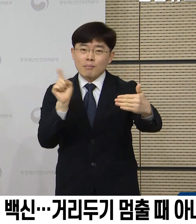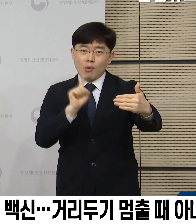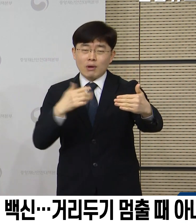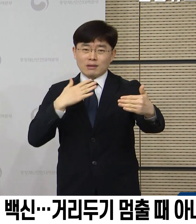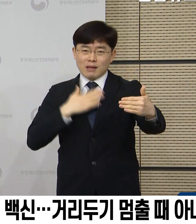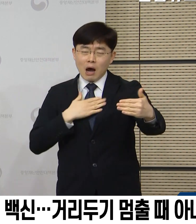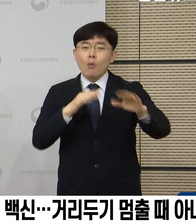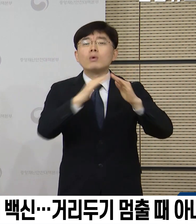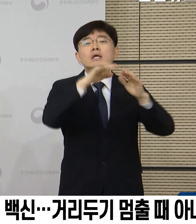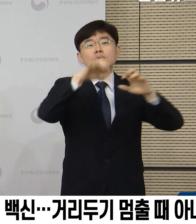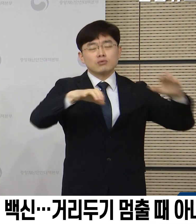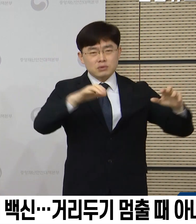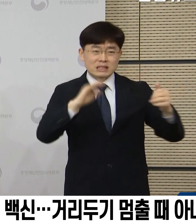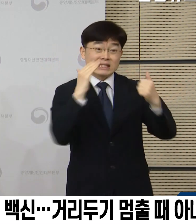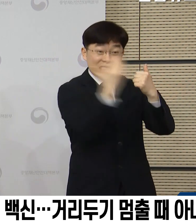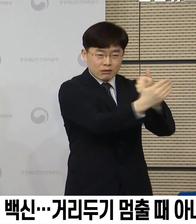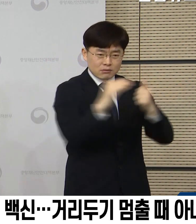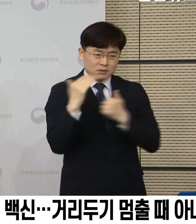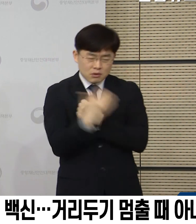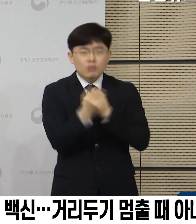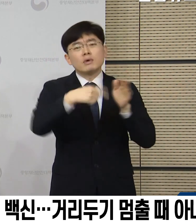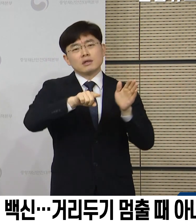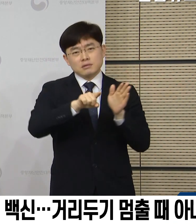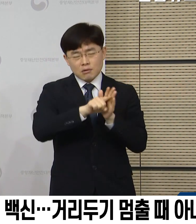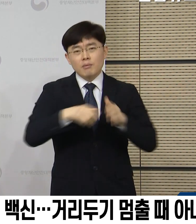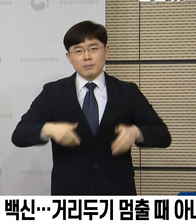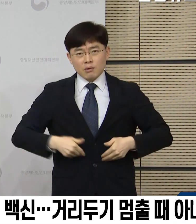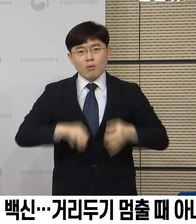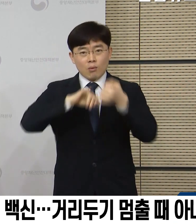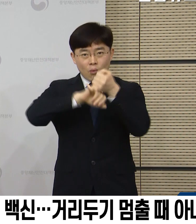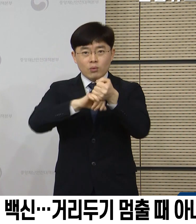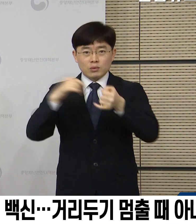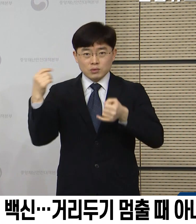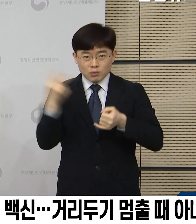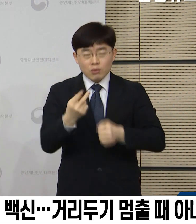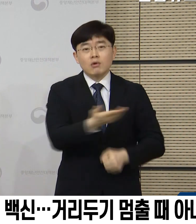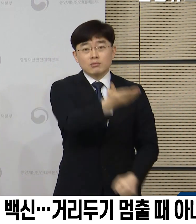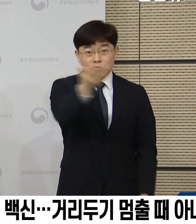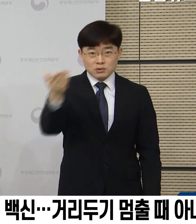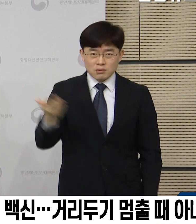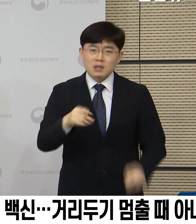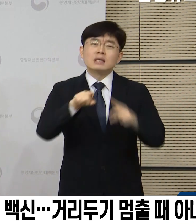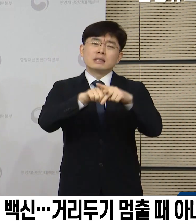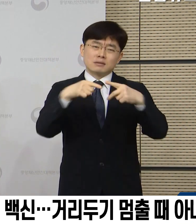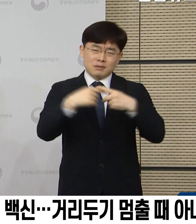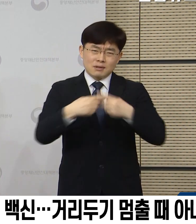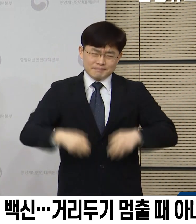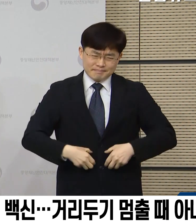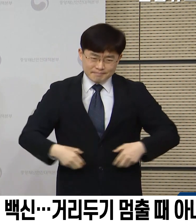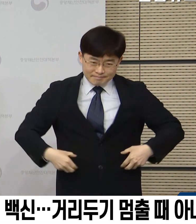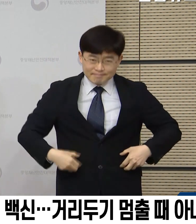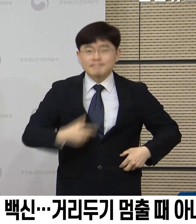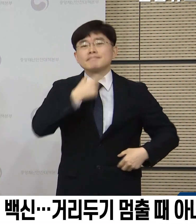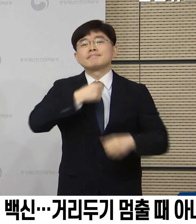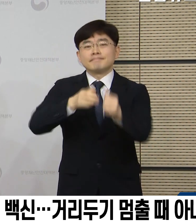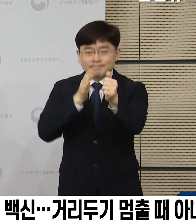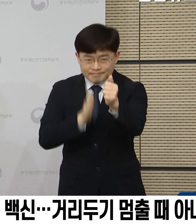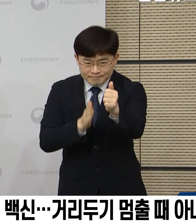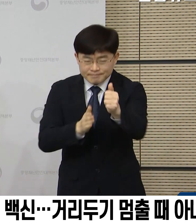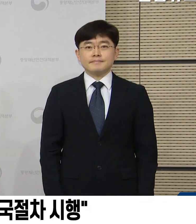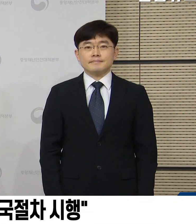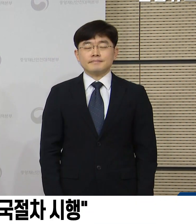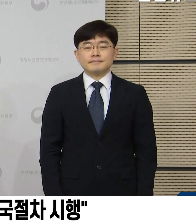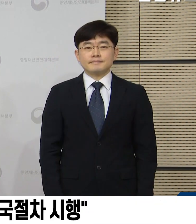있는 최선의 백신이며 방역 조치에 대한 국민 여러분의 이해와 협조를 재차